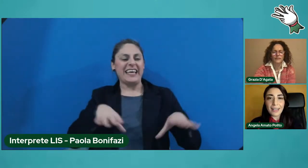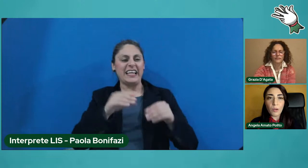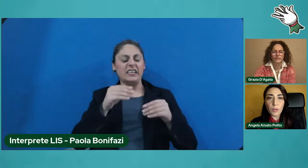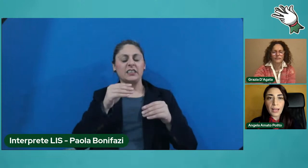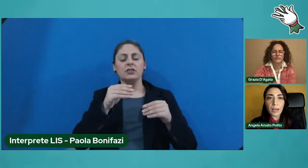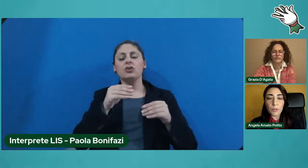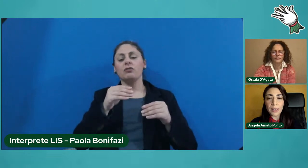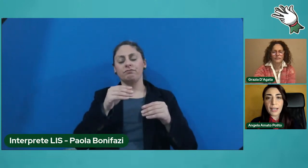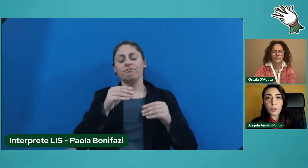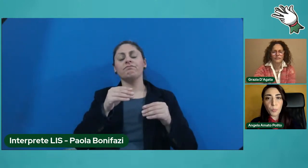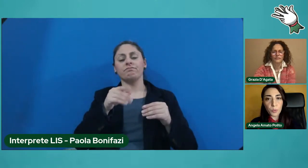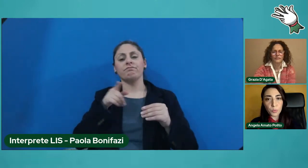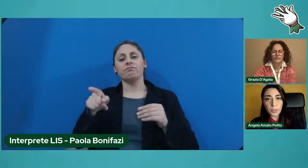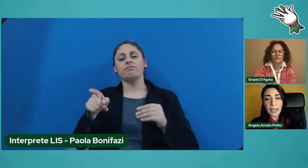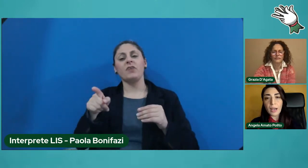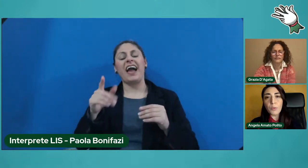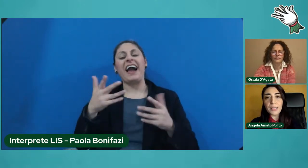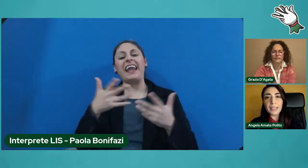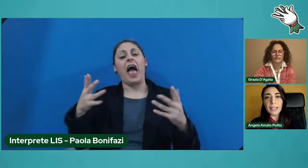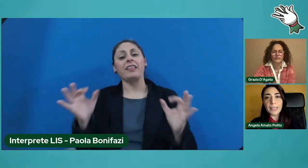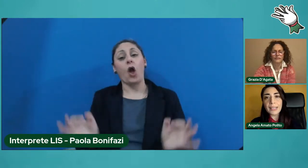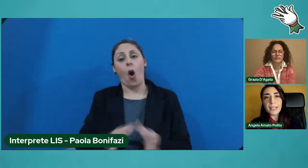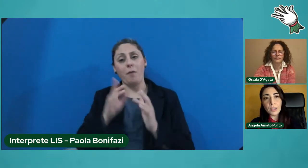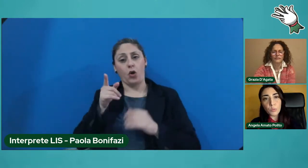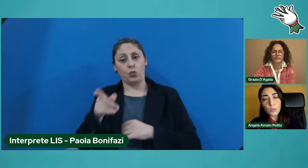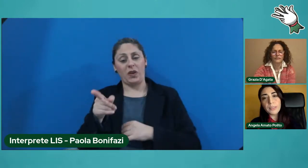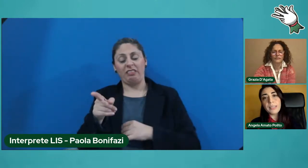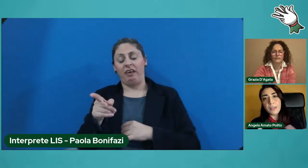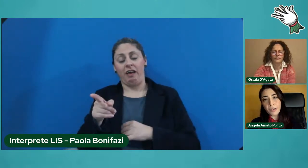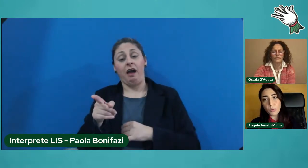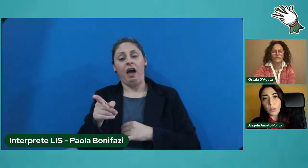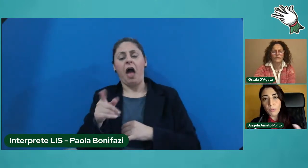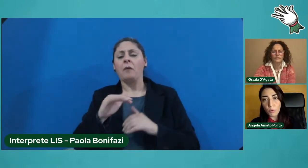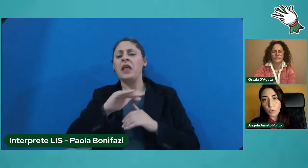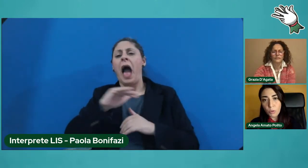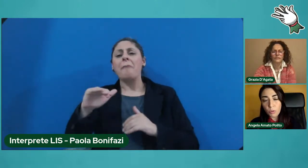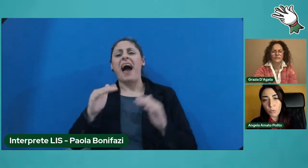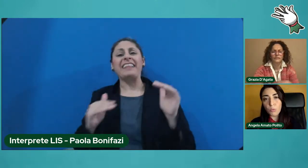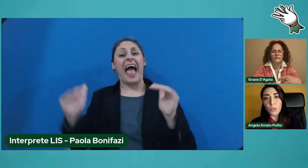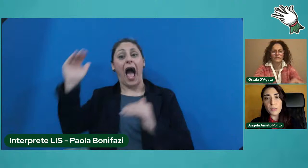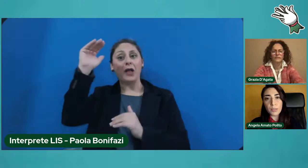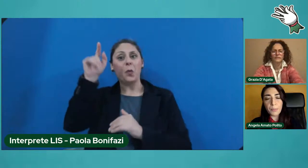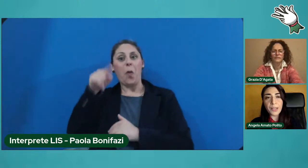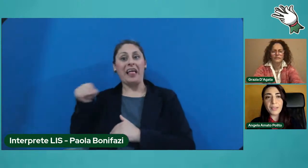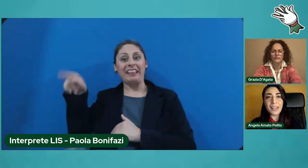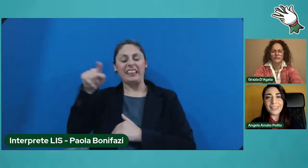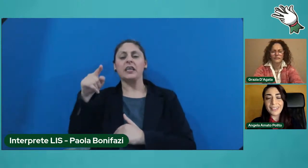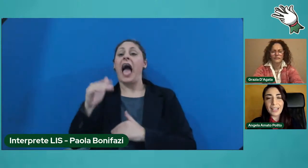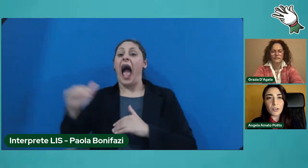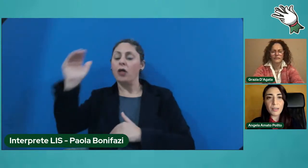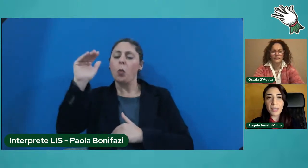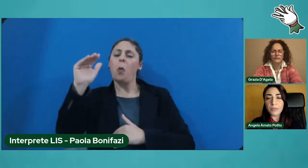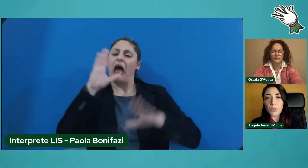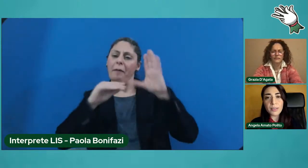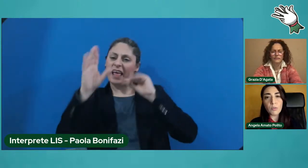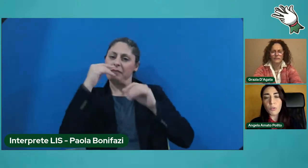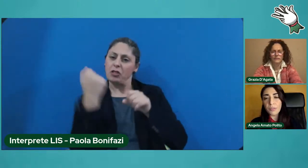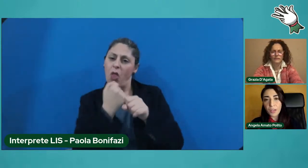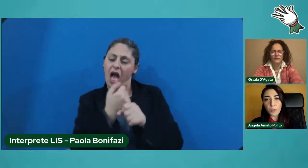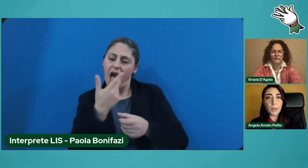essere una grande opportunità. Quindi, al di là degli adulti che fanno un lavoro con lui sugli apprendimenti, la cosa meravigliosa è quello che fanno i